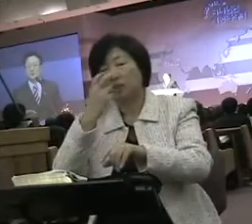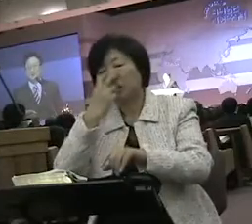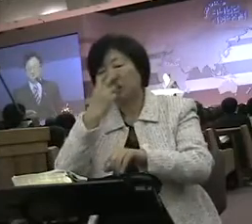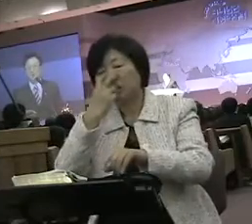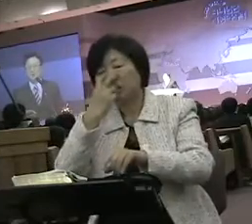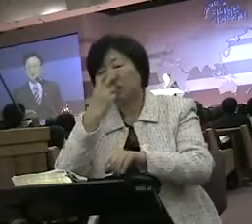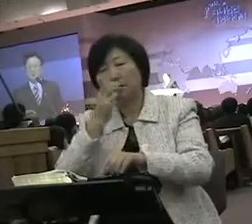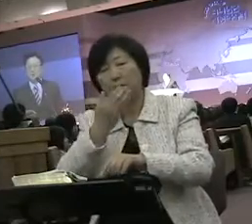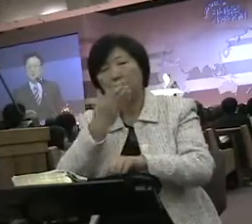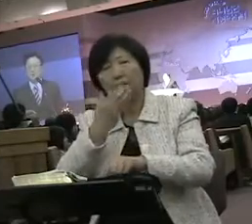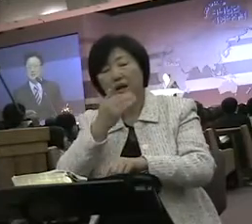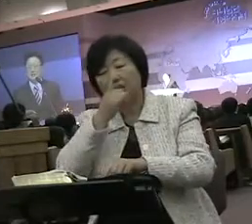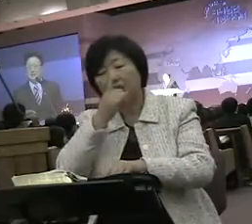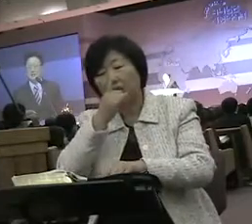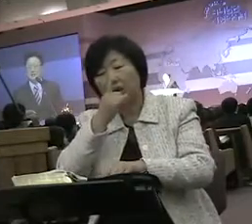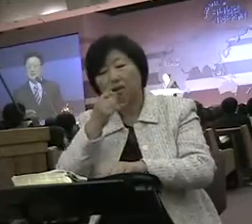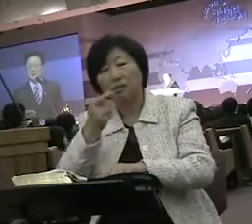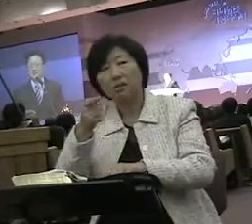그 정도 잘 키우는 것입니다.